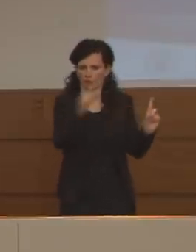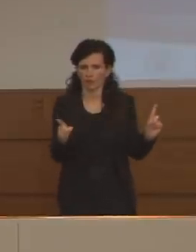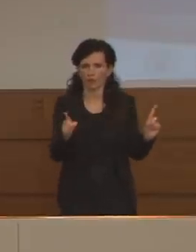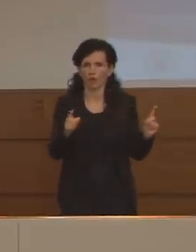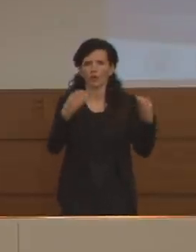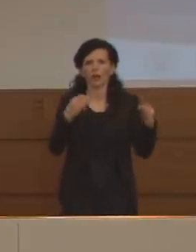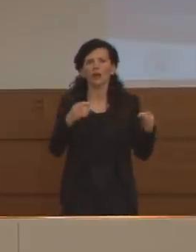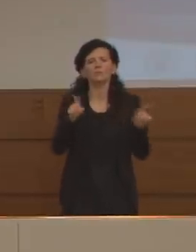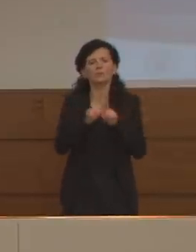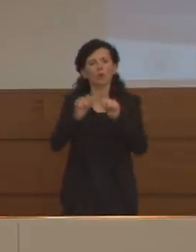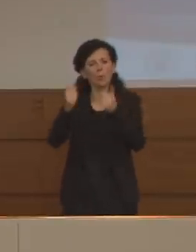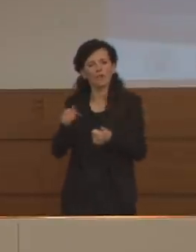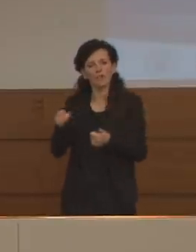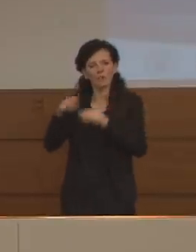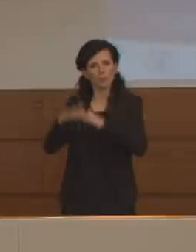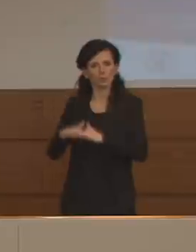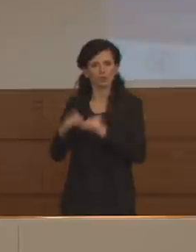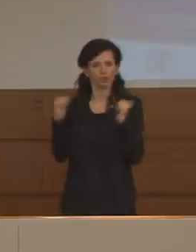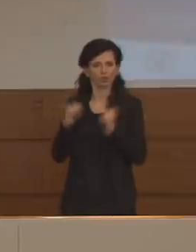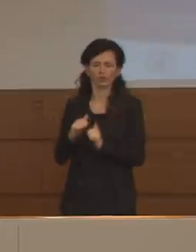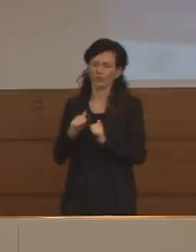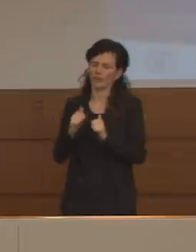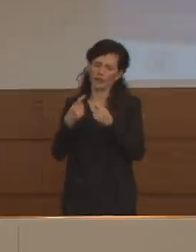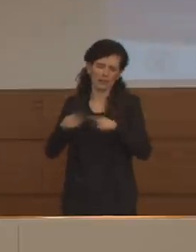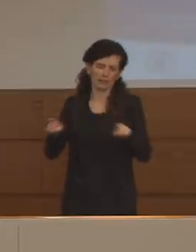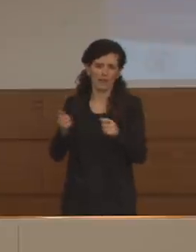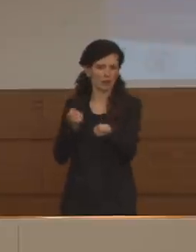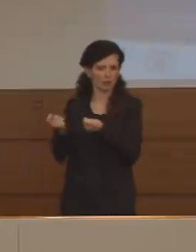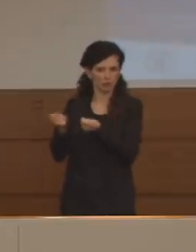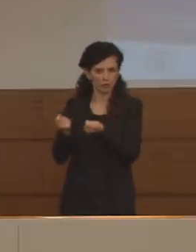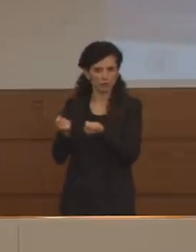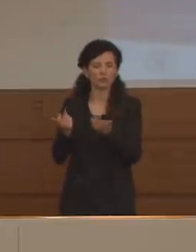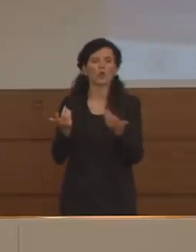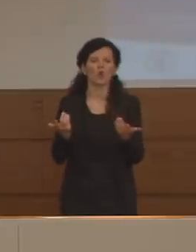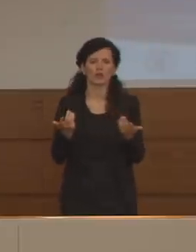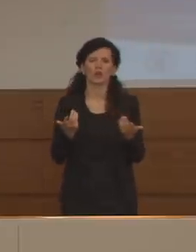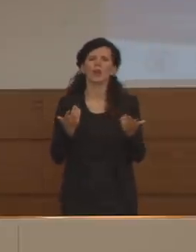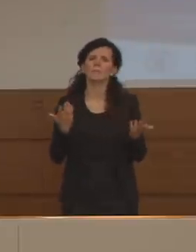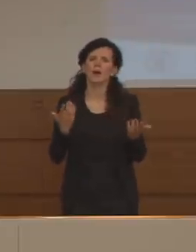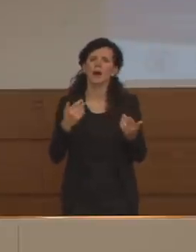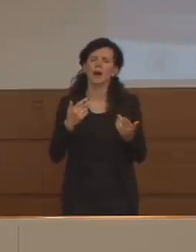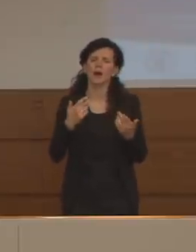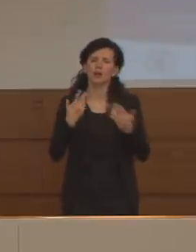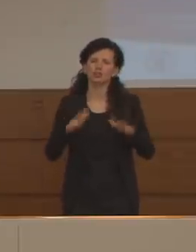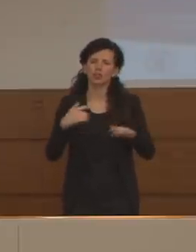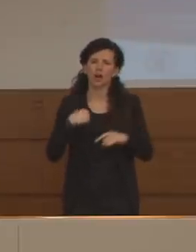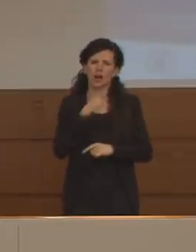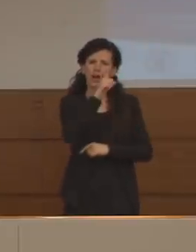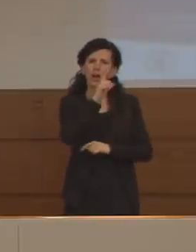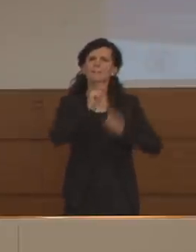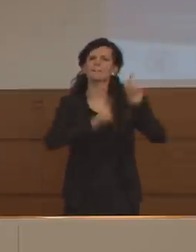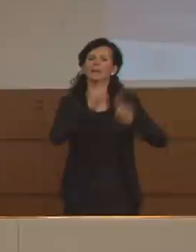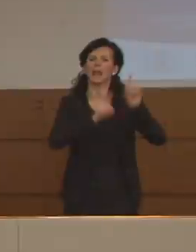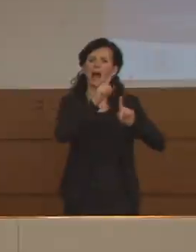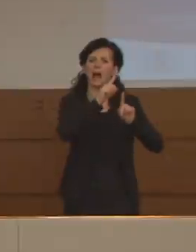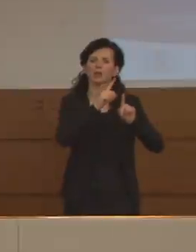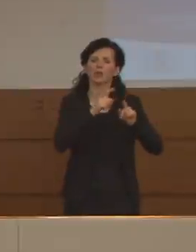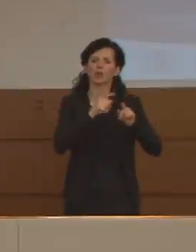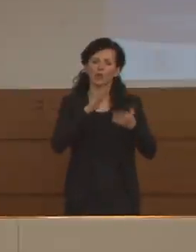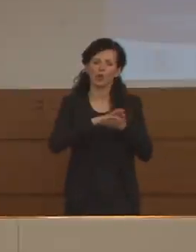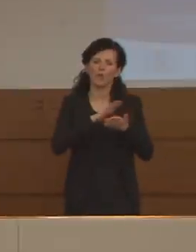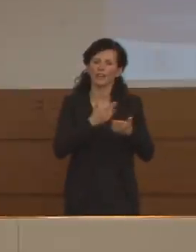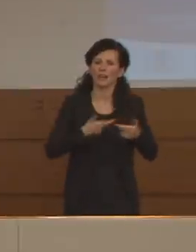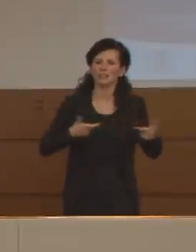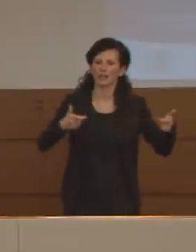sistema di protezione civile non è un caso che io nel corso della conferenza stampa fatta a milano subito